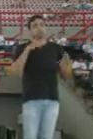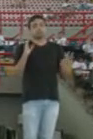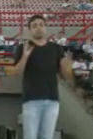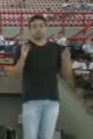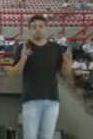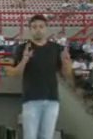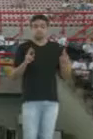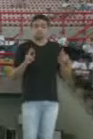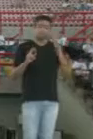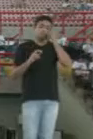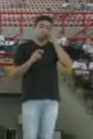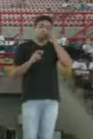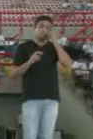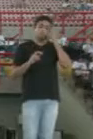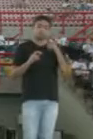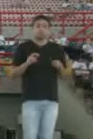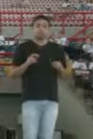isso? Beleza.